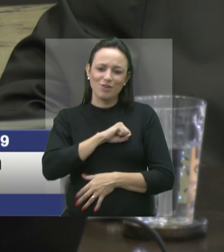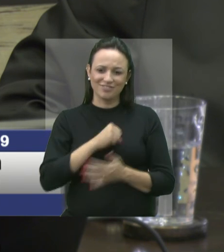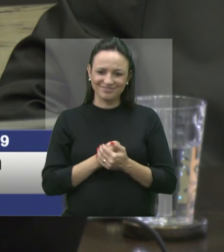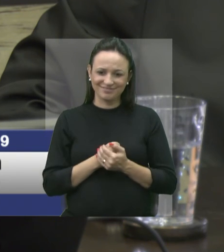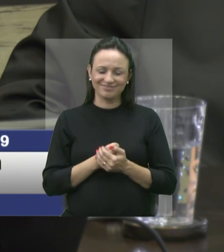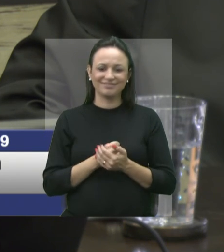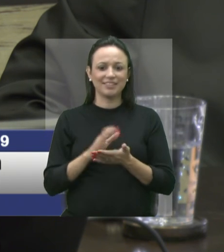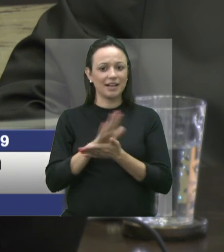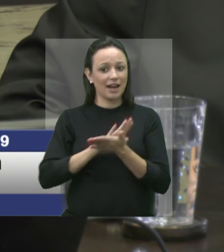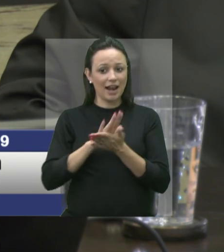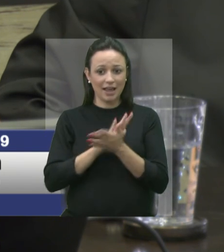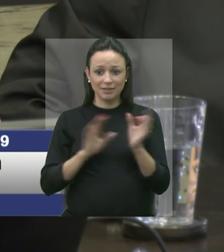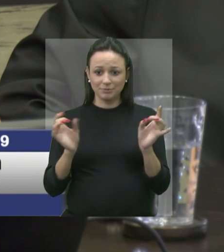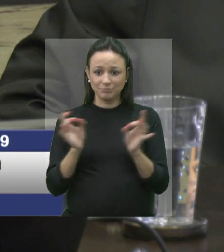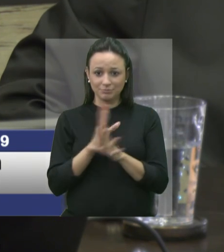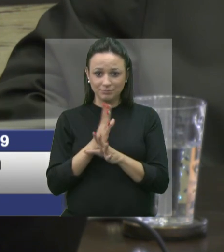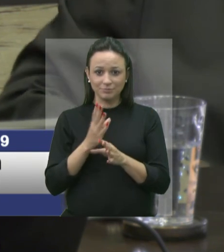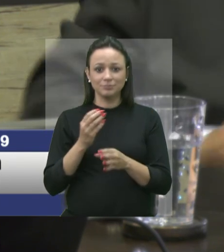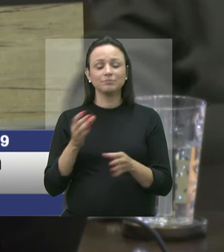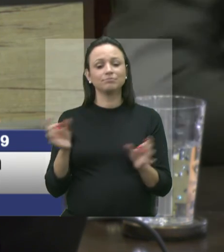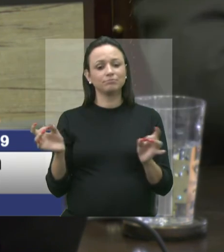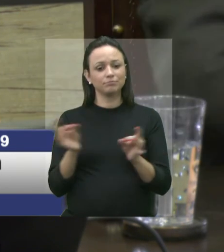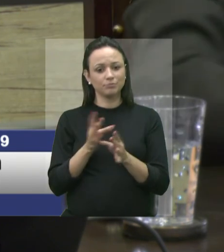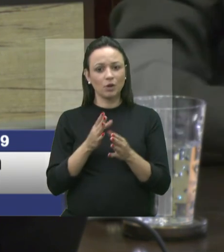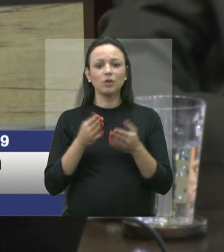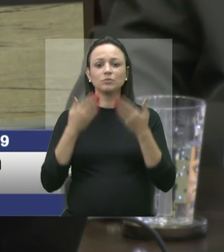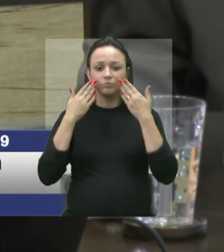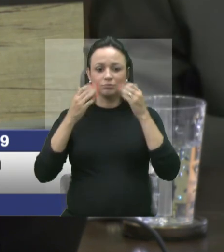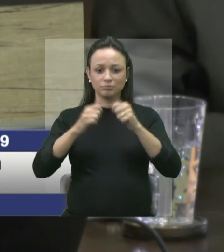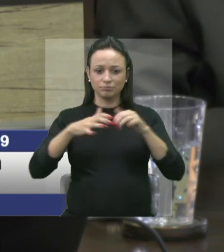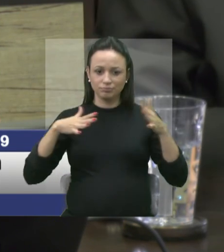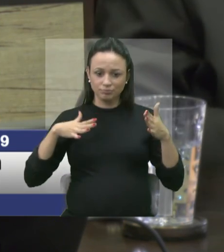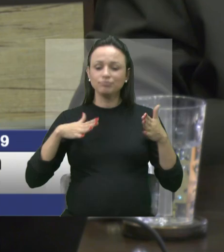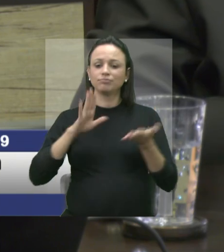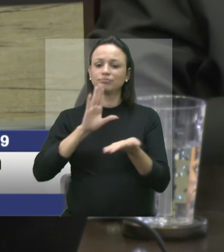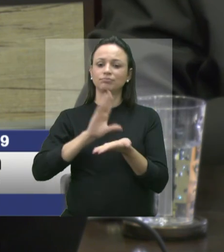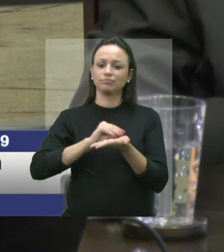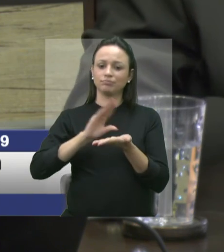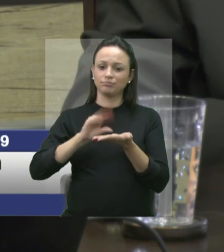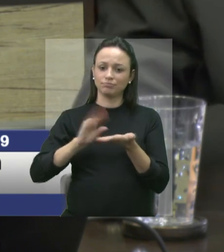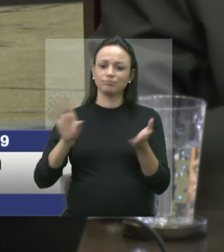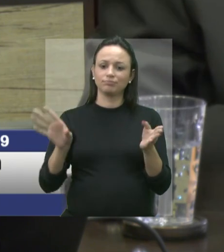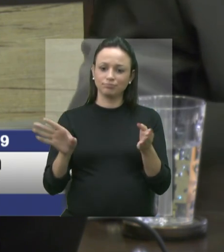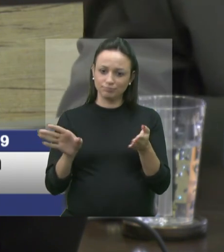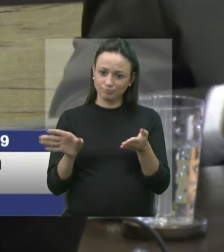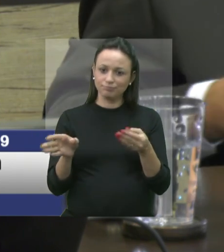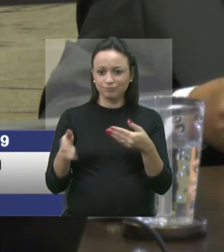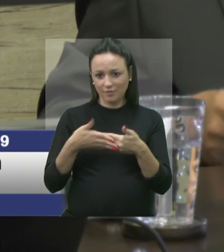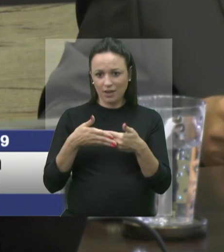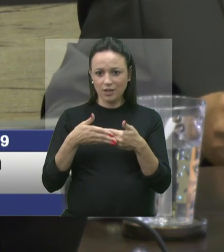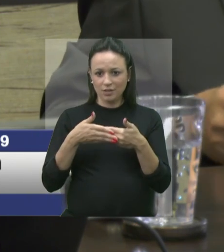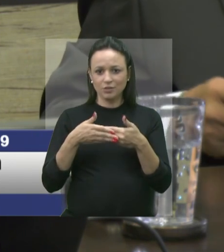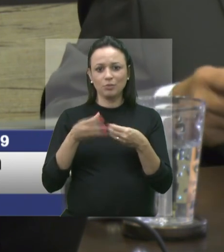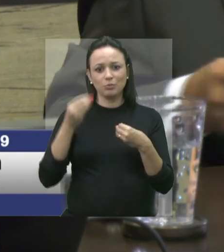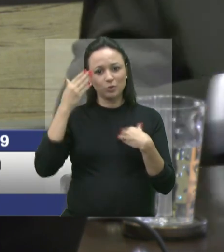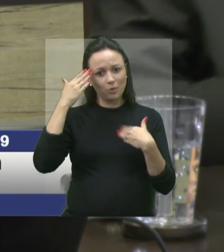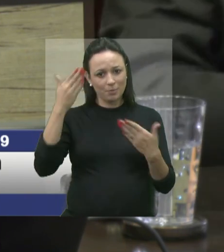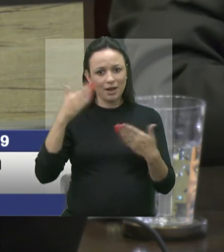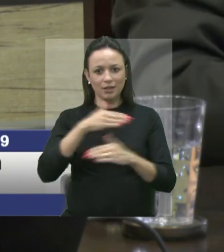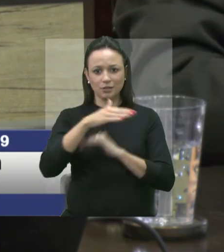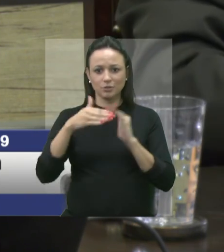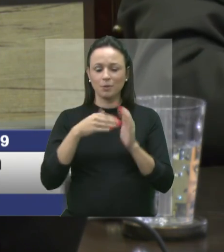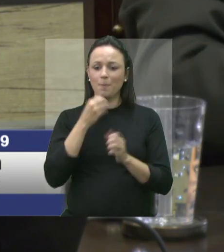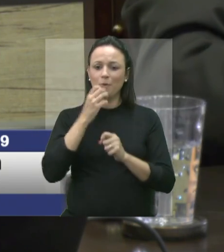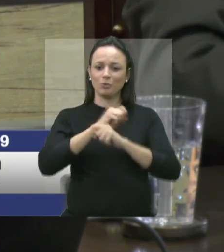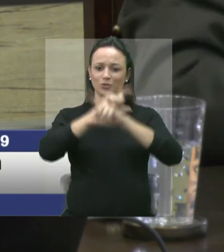havendo, dou por encerrada a presente audiência e determino a juntada da ata digital. Muito obrigado a todos e um